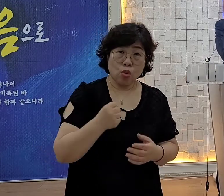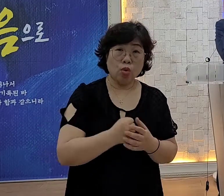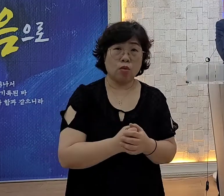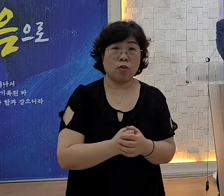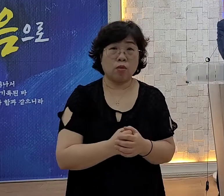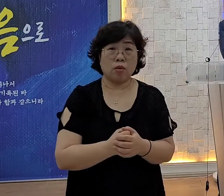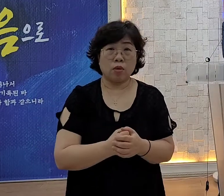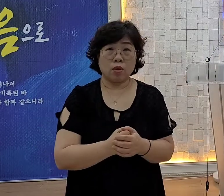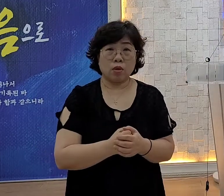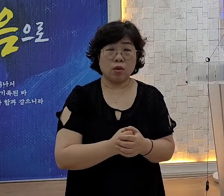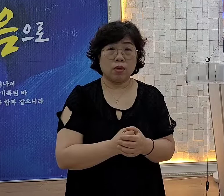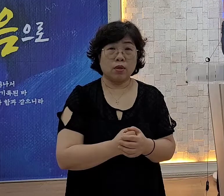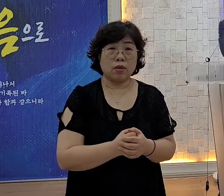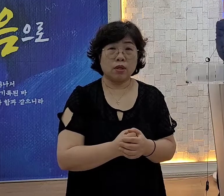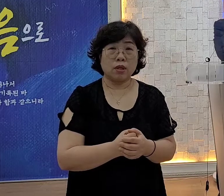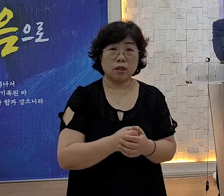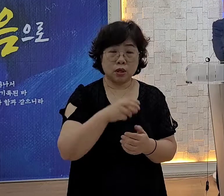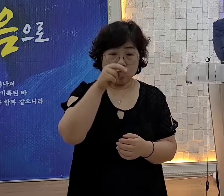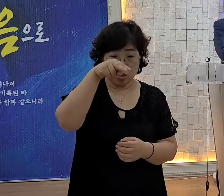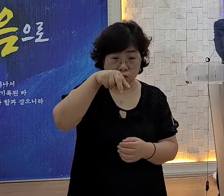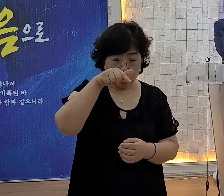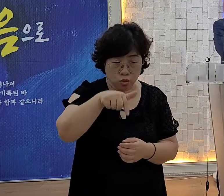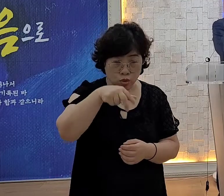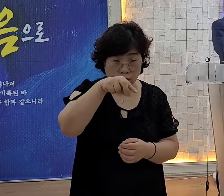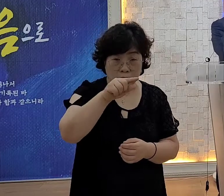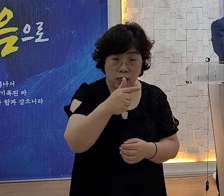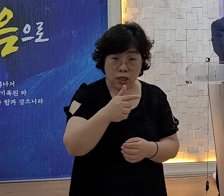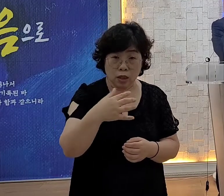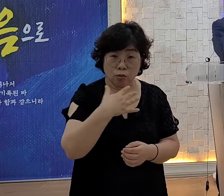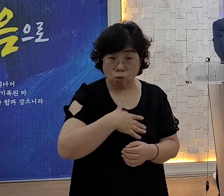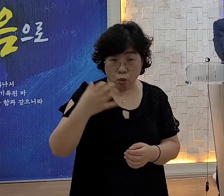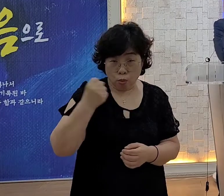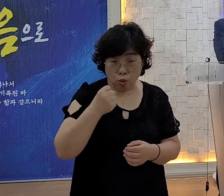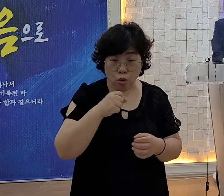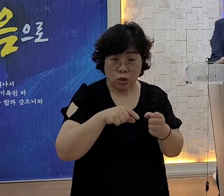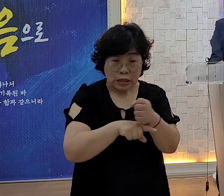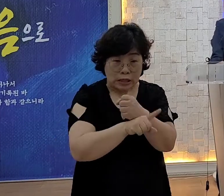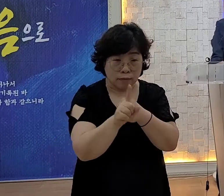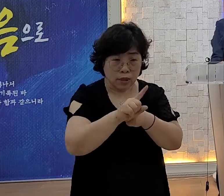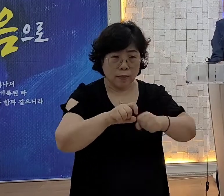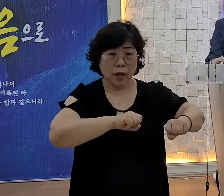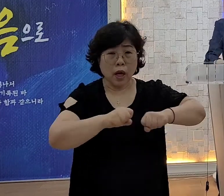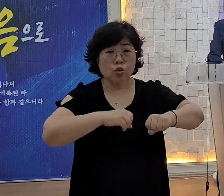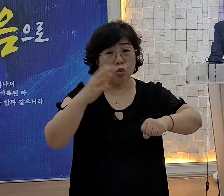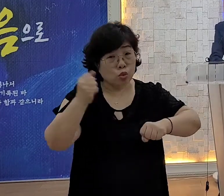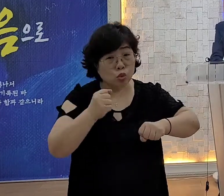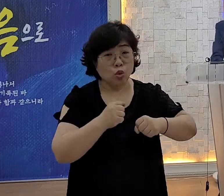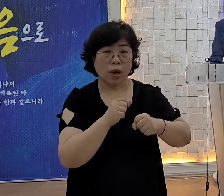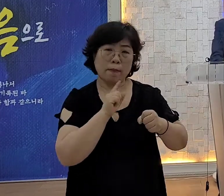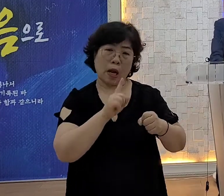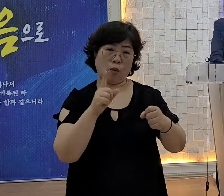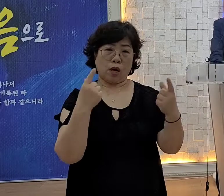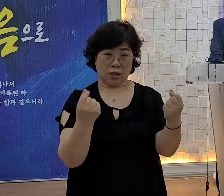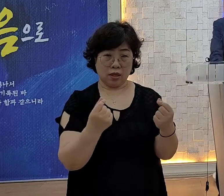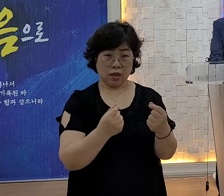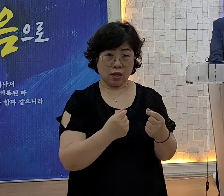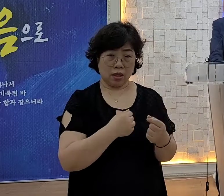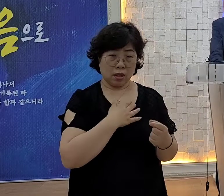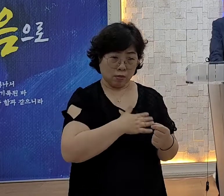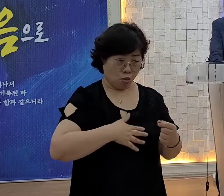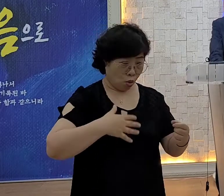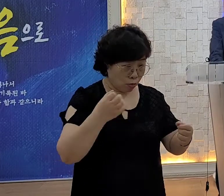육신으로 이 말은 행위로 우리 조상인 아브라함이 무엇을 얻었느냐 이 말이죠. 자, 그